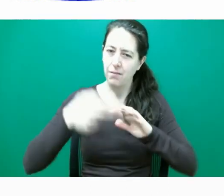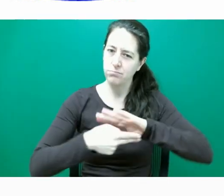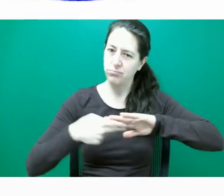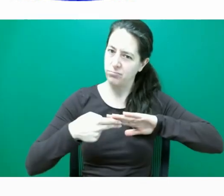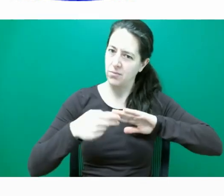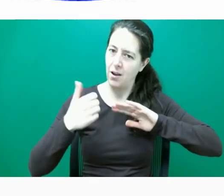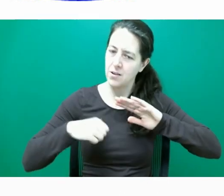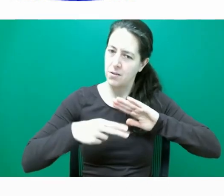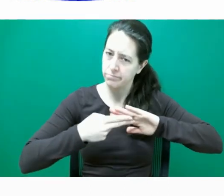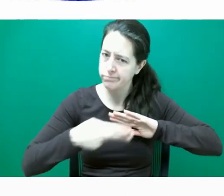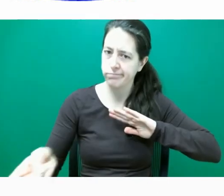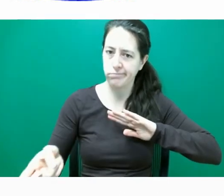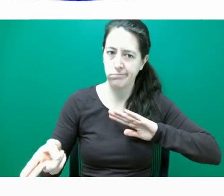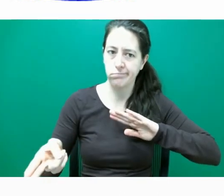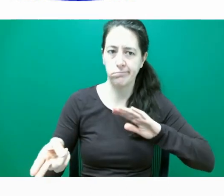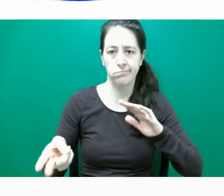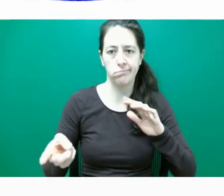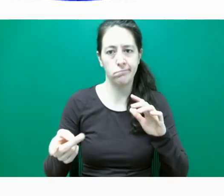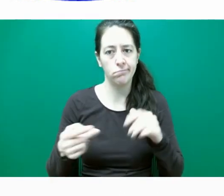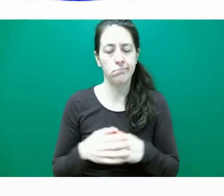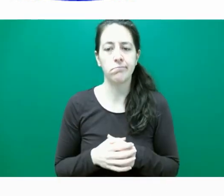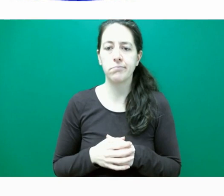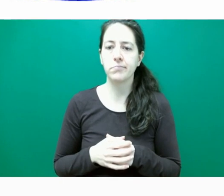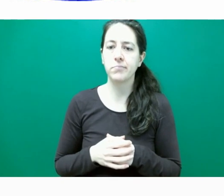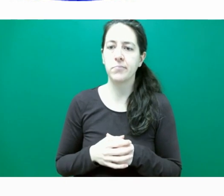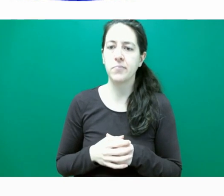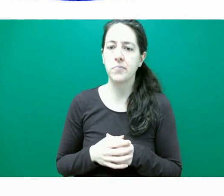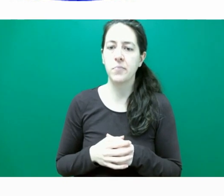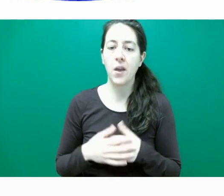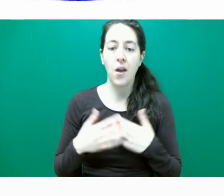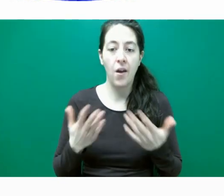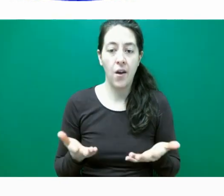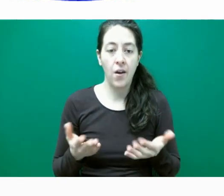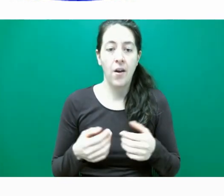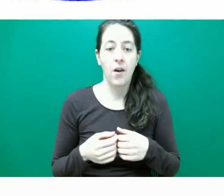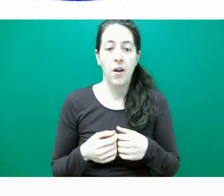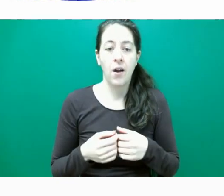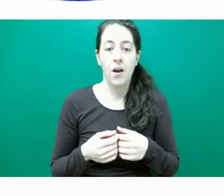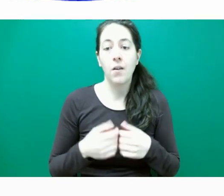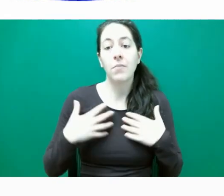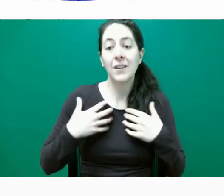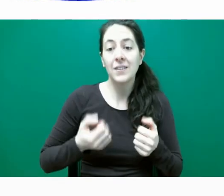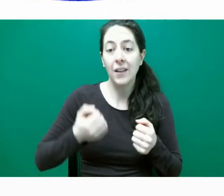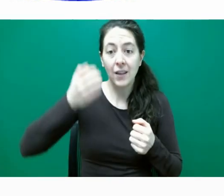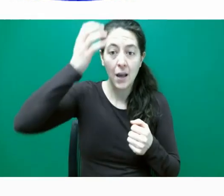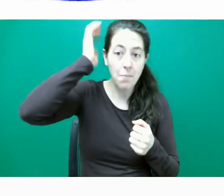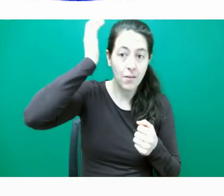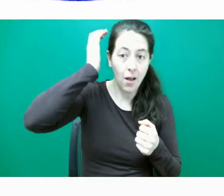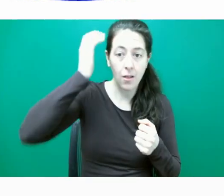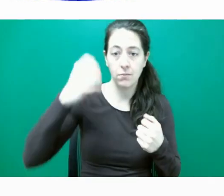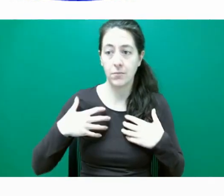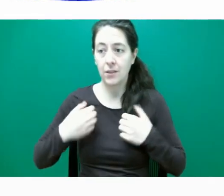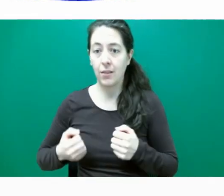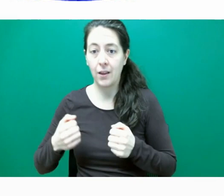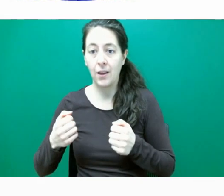une stigmatisation qui colle à la santé mentale. Et donc, la santé mentale est tout aussi importante là, pour les